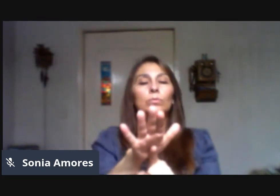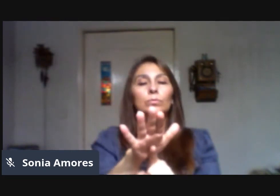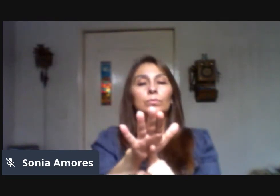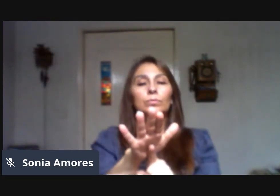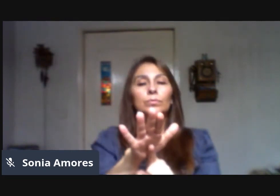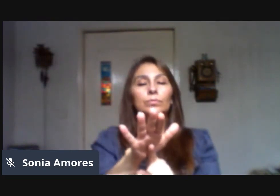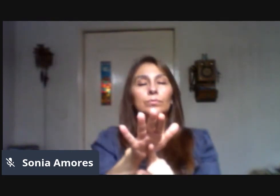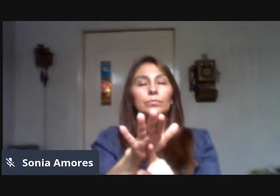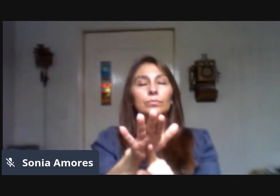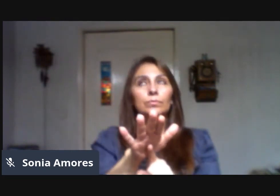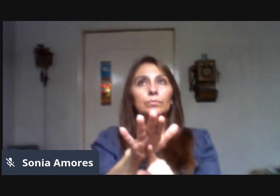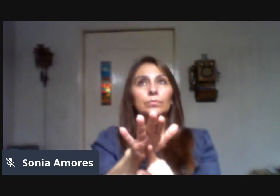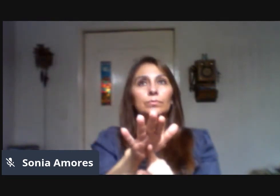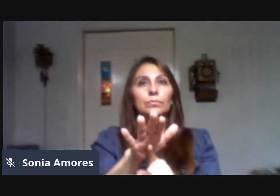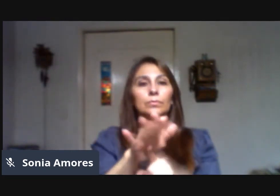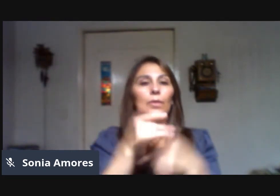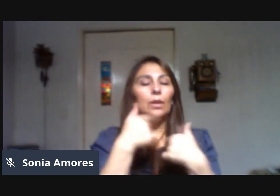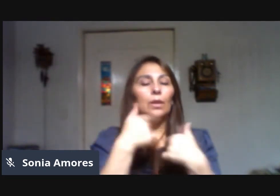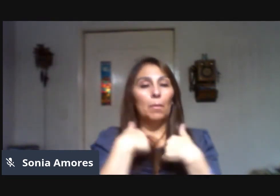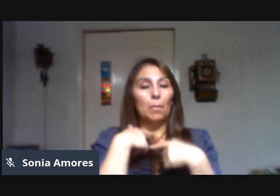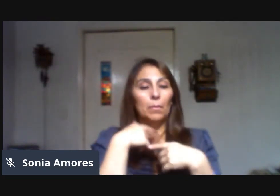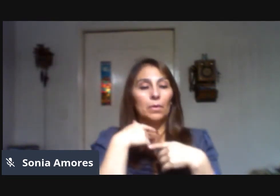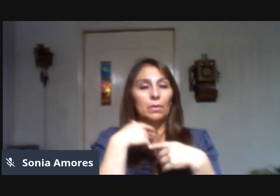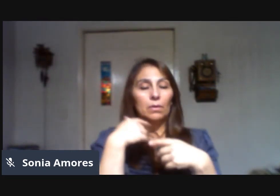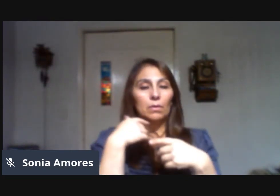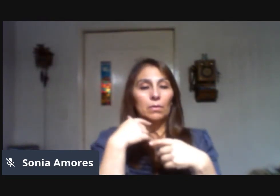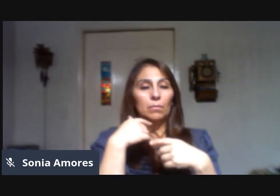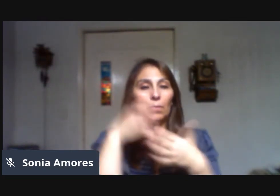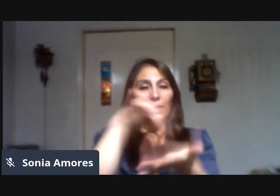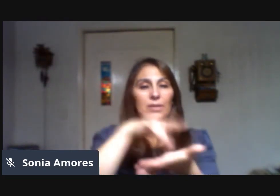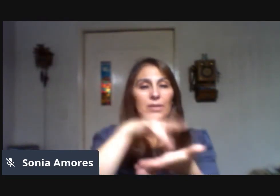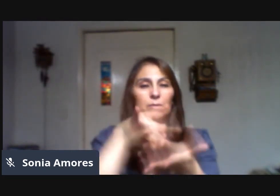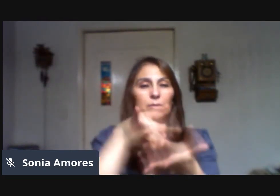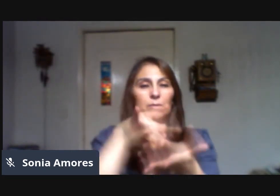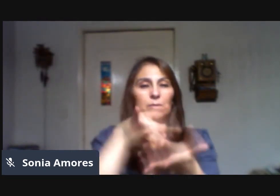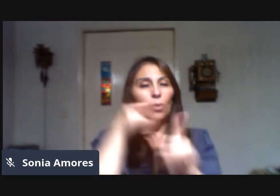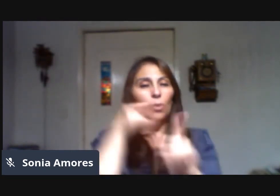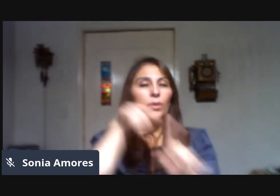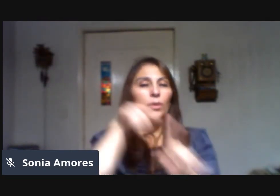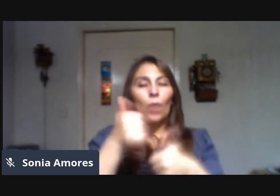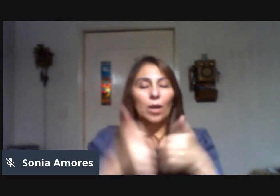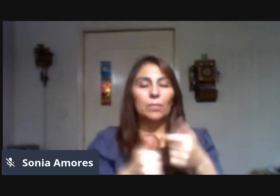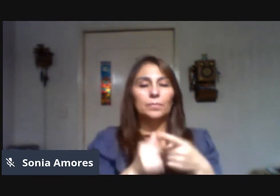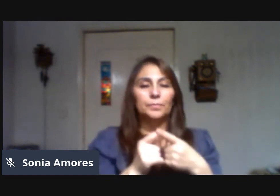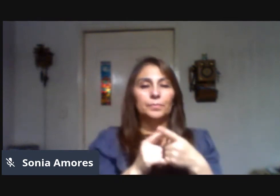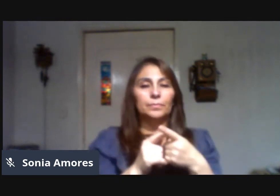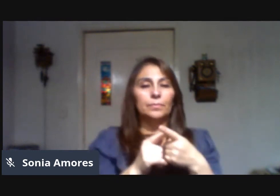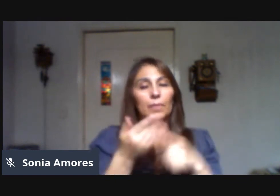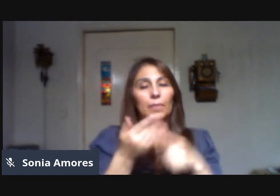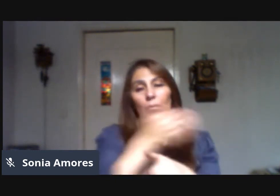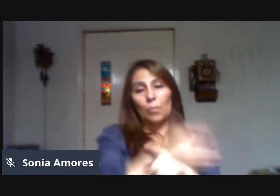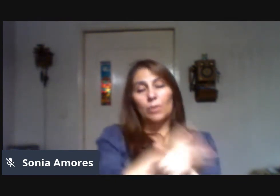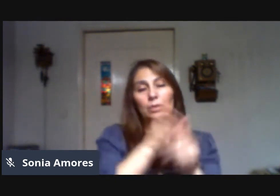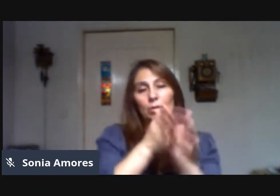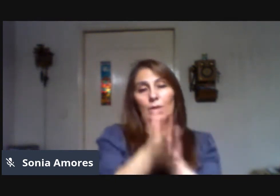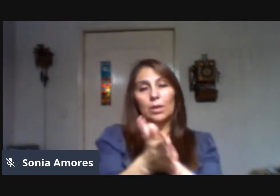de mi intervención, que están orientados, como lo dije anteriormente, a